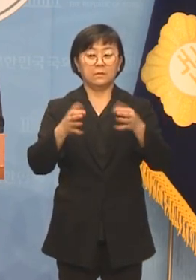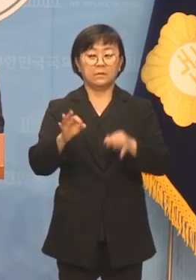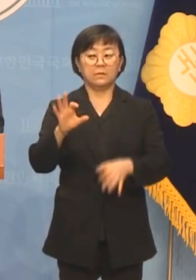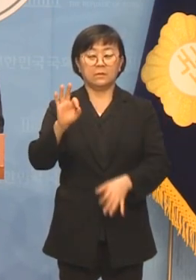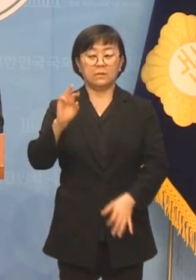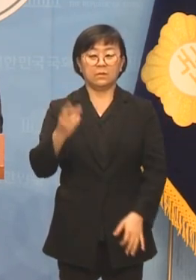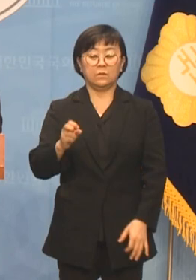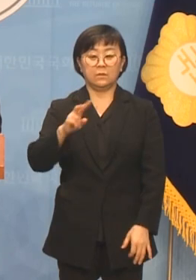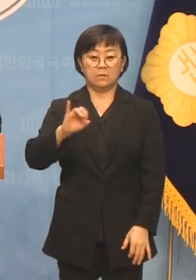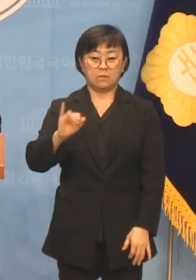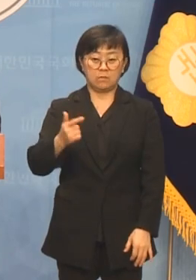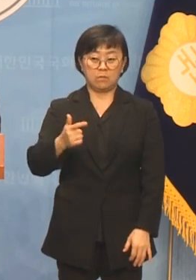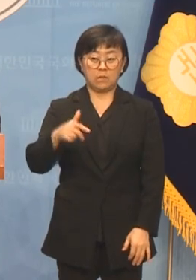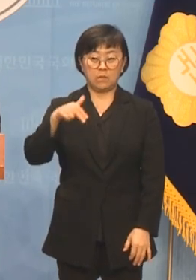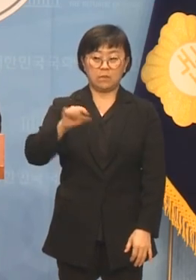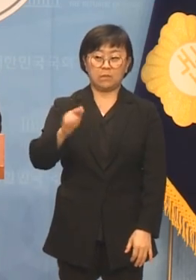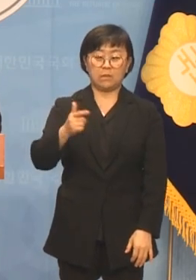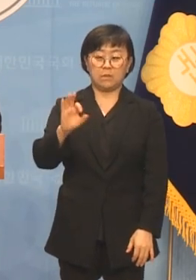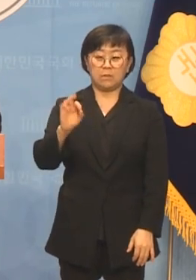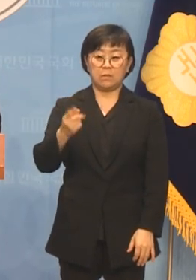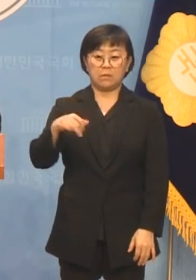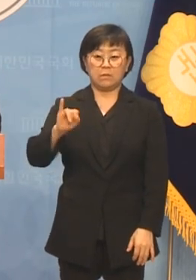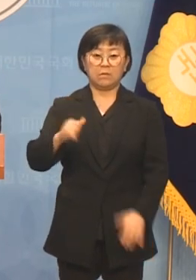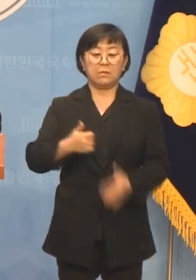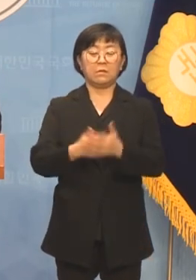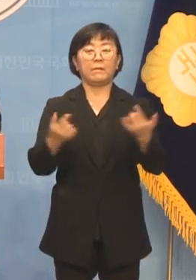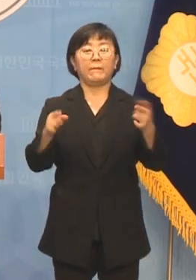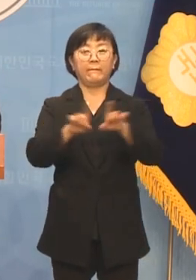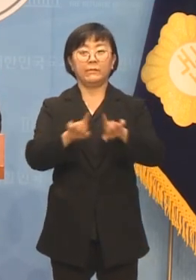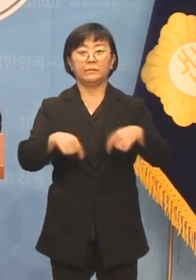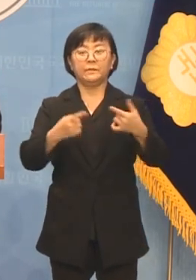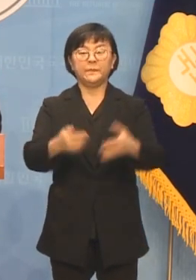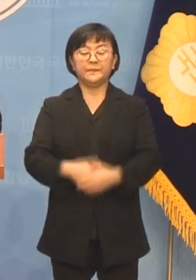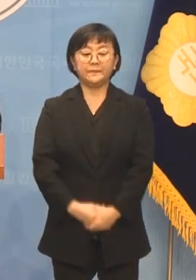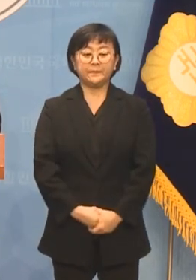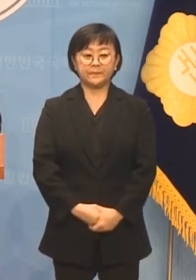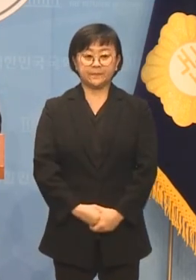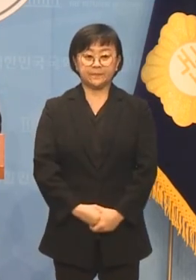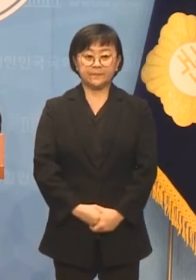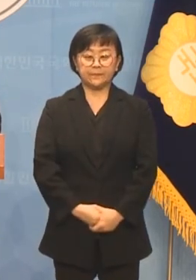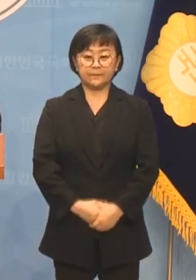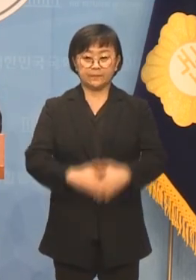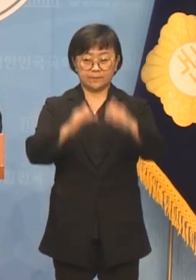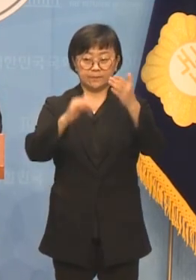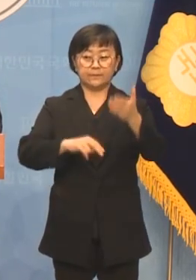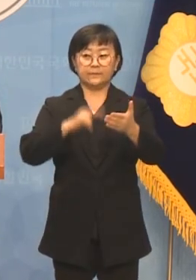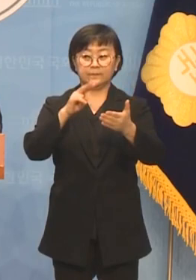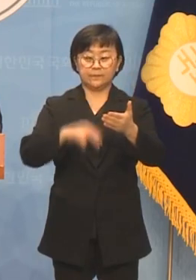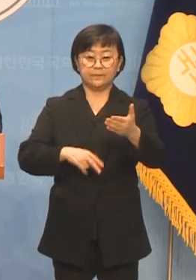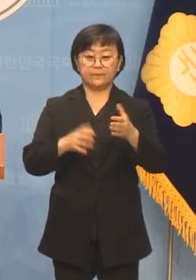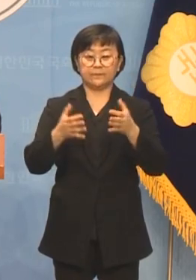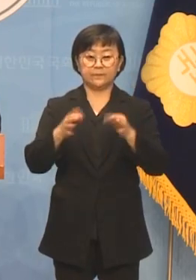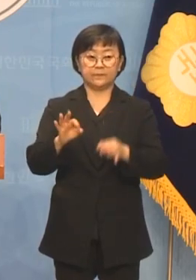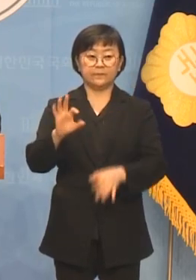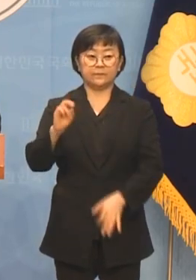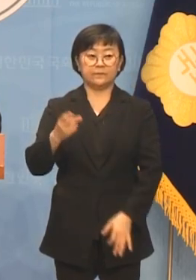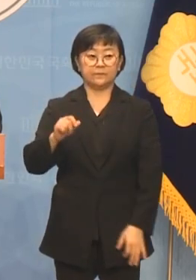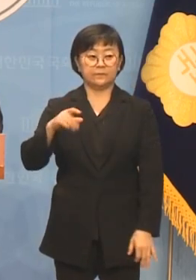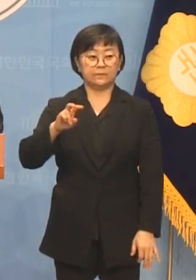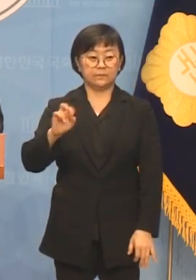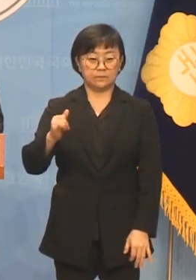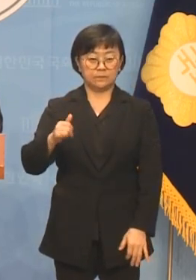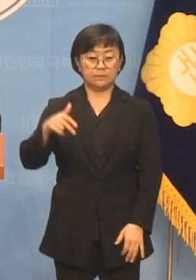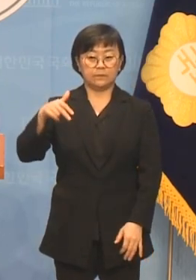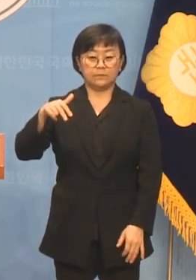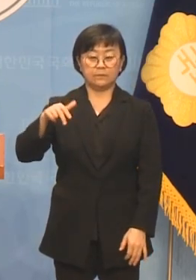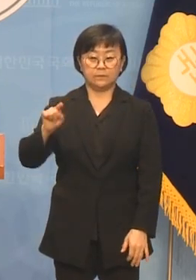김용민 의원님, 그리고 전용기 의원님 함께 해주고 계십니다. 기자회견문 낭독은 김용민 의원님과 전용기